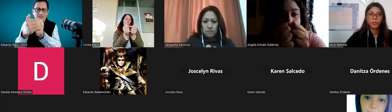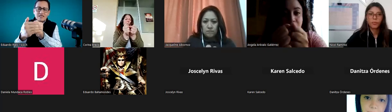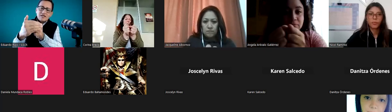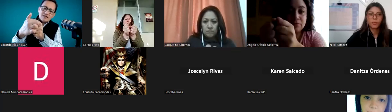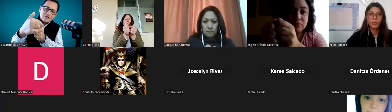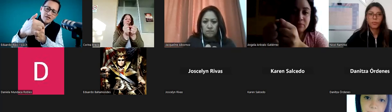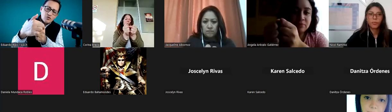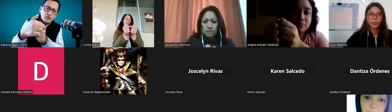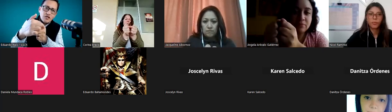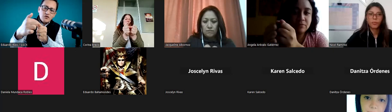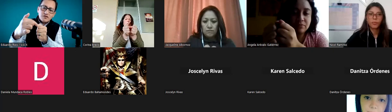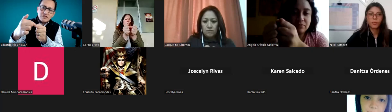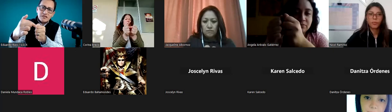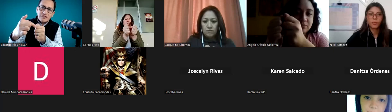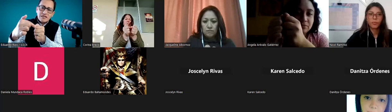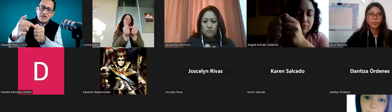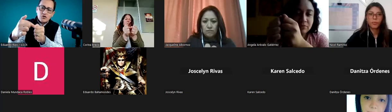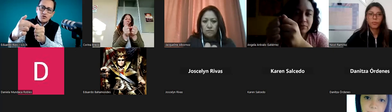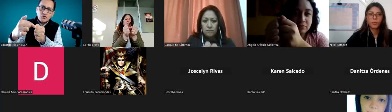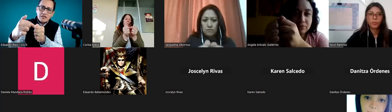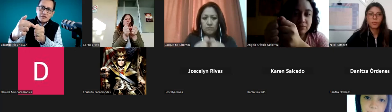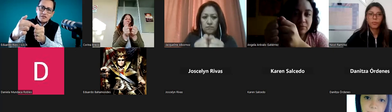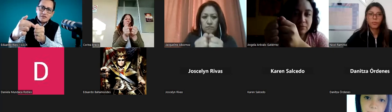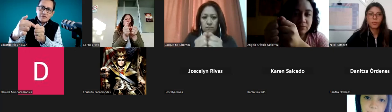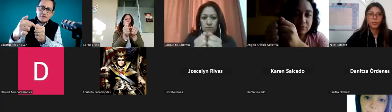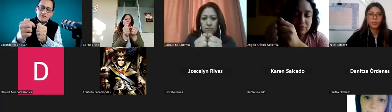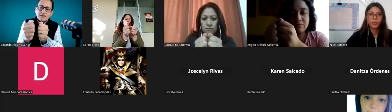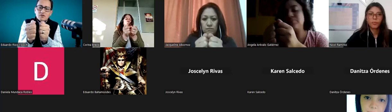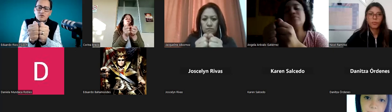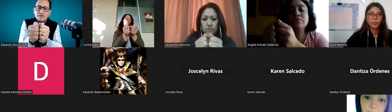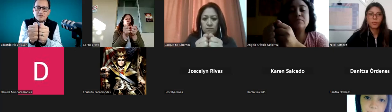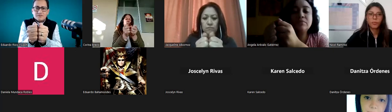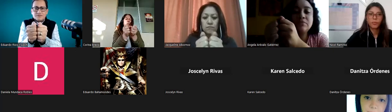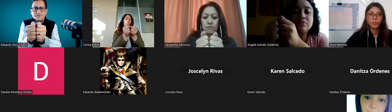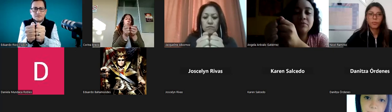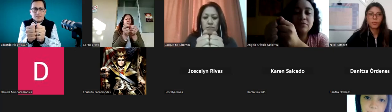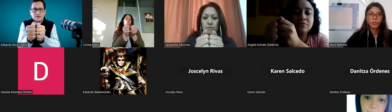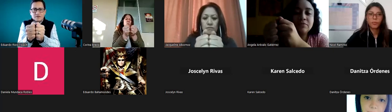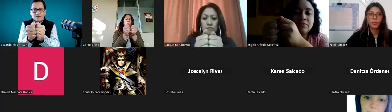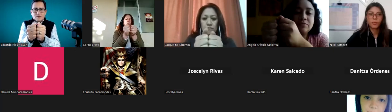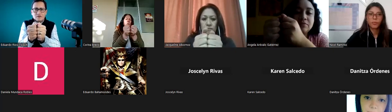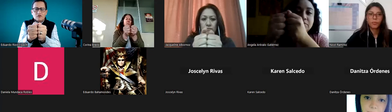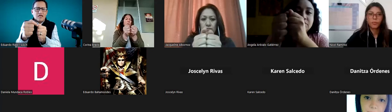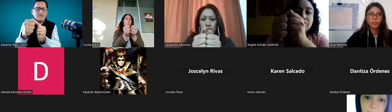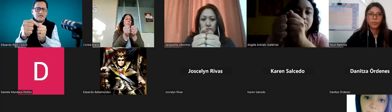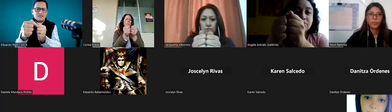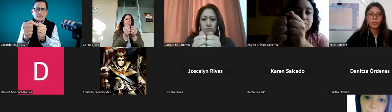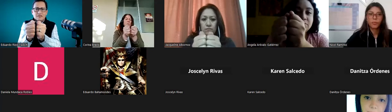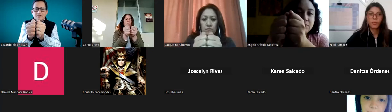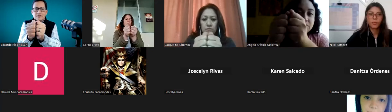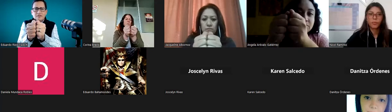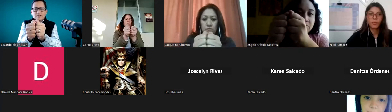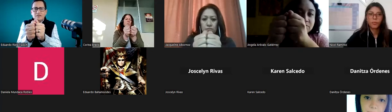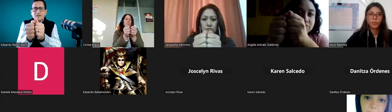Esta partecita aquí de los nudillos y las coyunturas, juntas, ahí, o falanges que